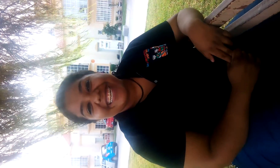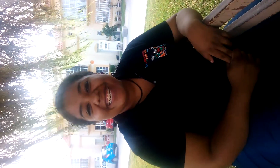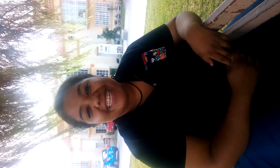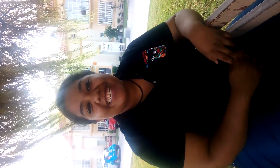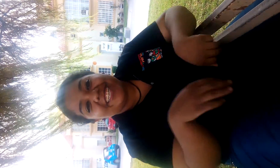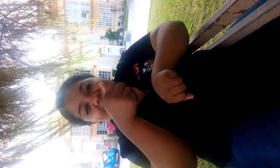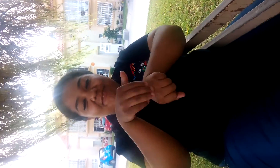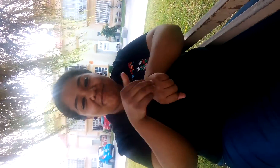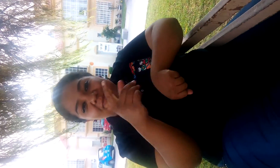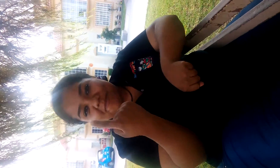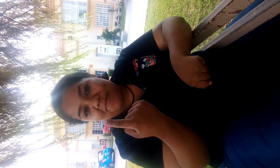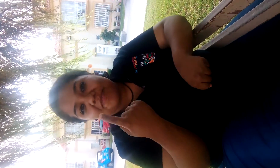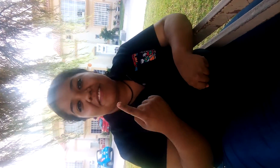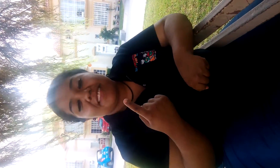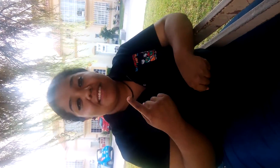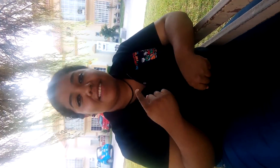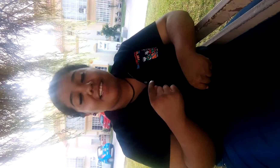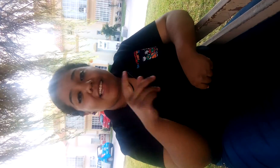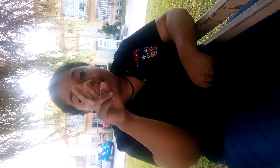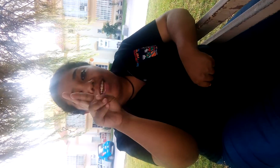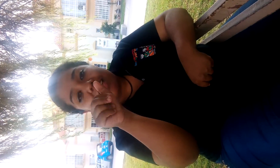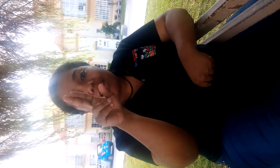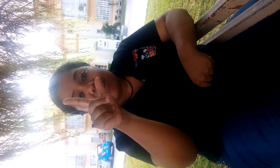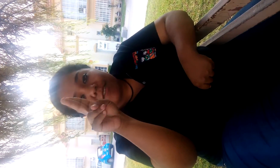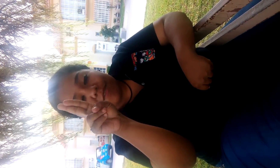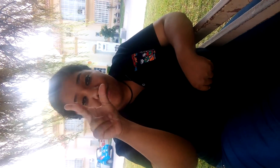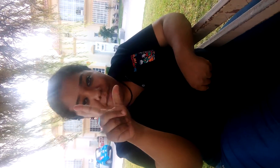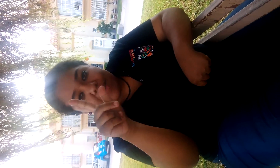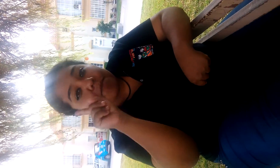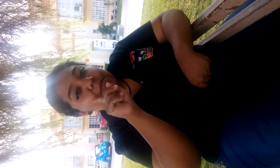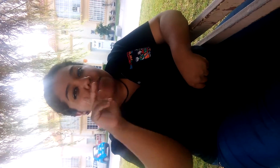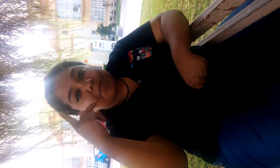Número uno. La mujer de Raúl come peras. Y la niña.